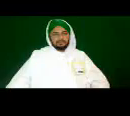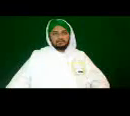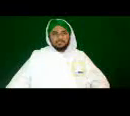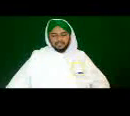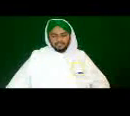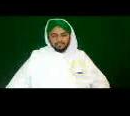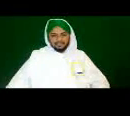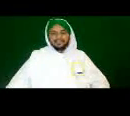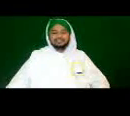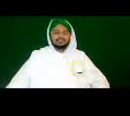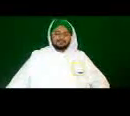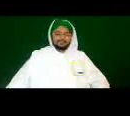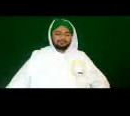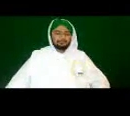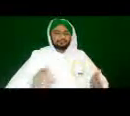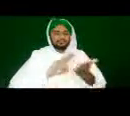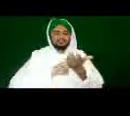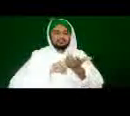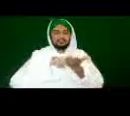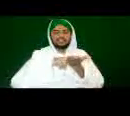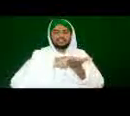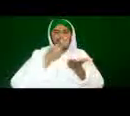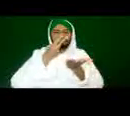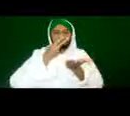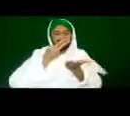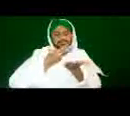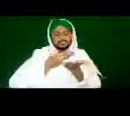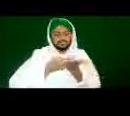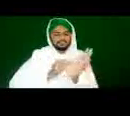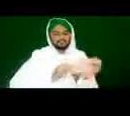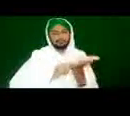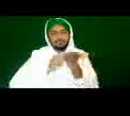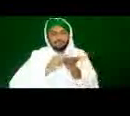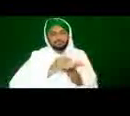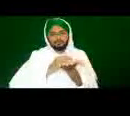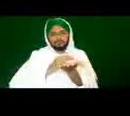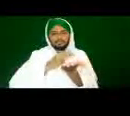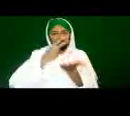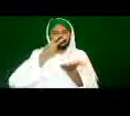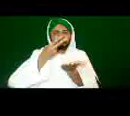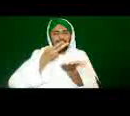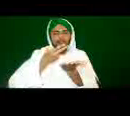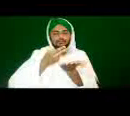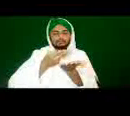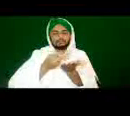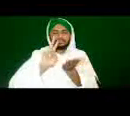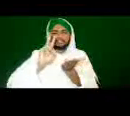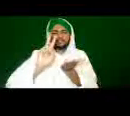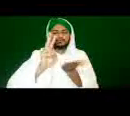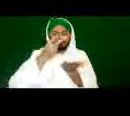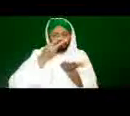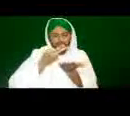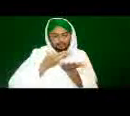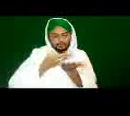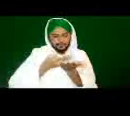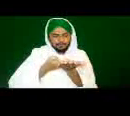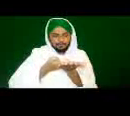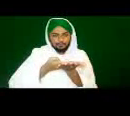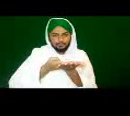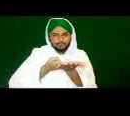اب ہے لیٹنا. تو لیٹنے کا اشارہ یہ الٹا ہاتھ کو یوں کر دیجئے اور سیدھے ہاتھ کی دونوں انگلیوں کو یوں اس کے اوپر